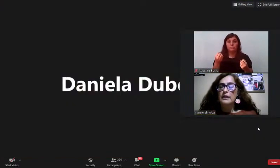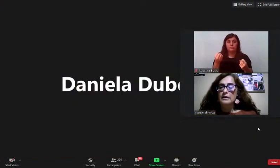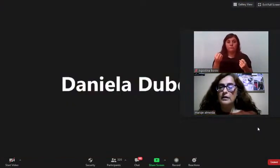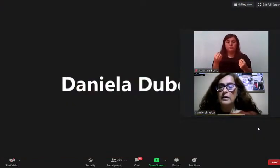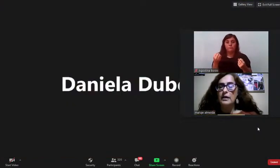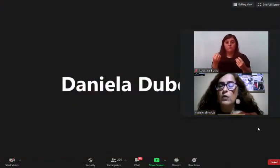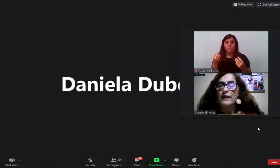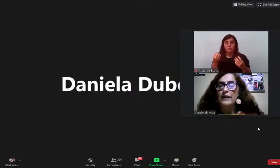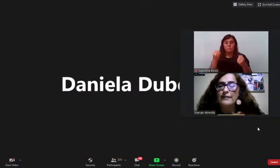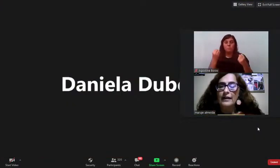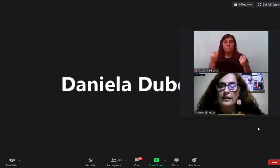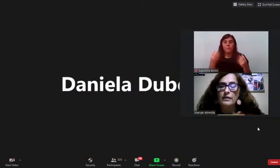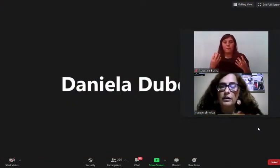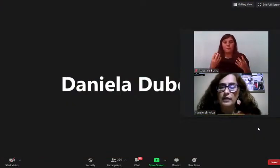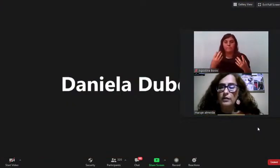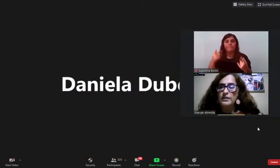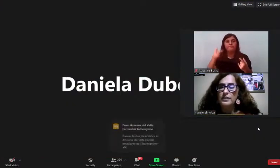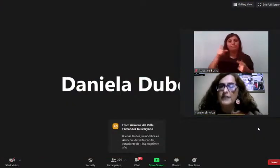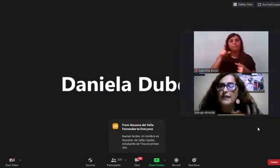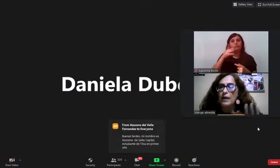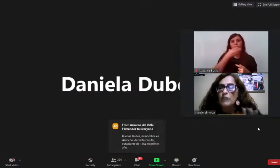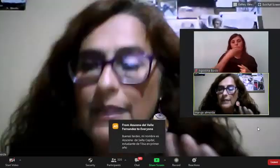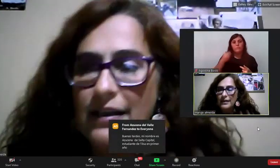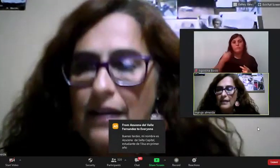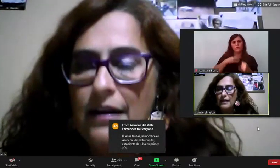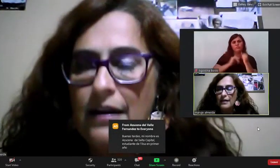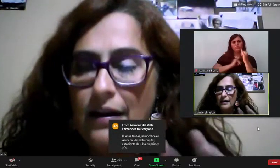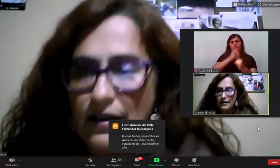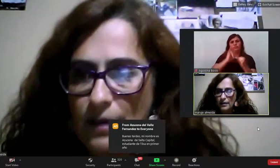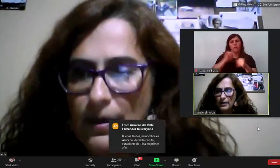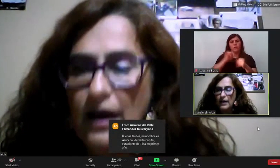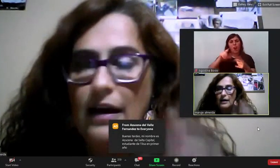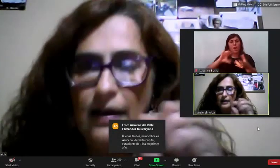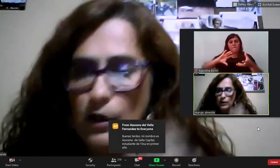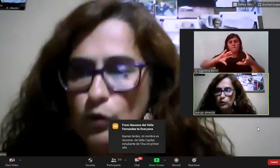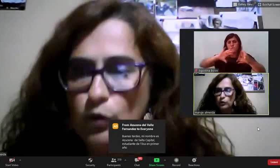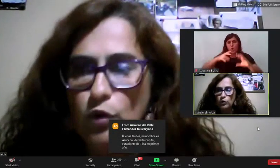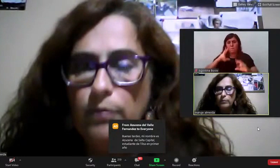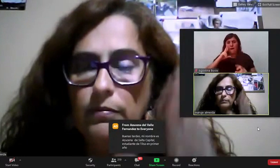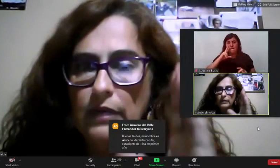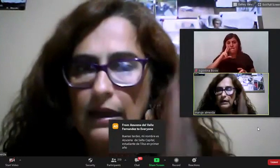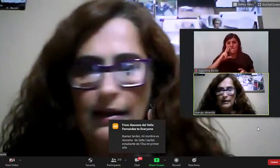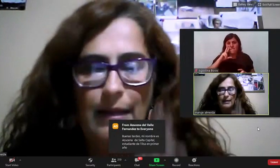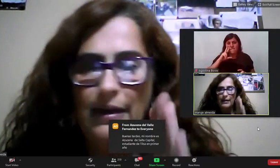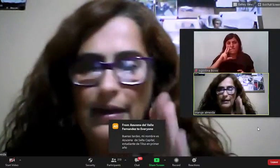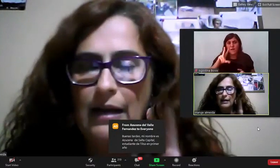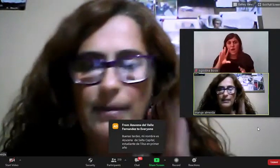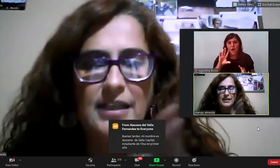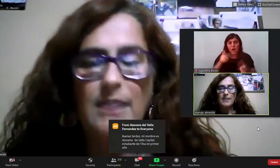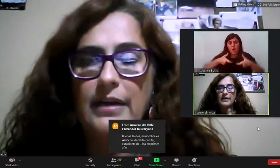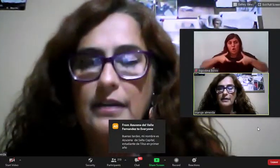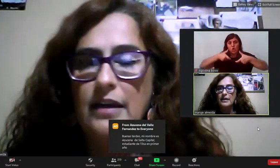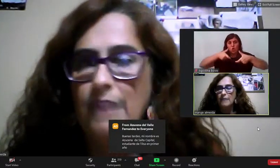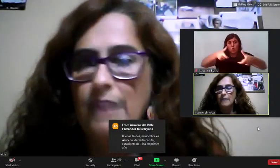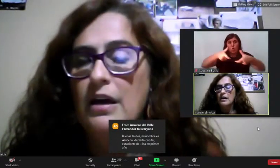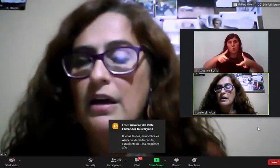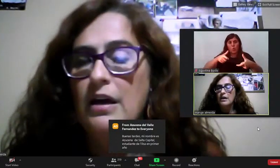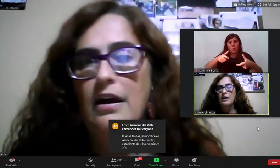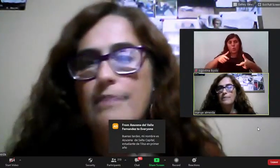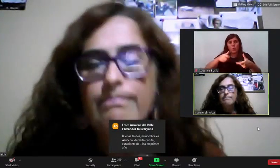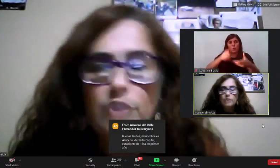accedan. Igual, Dani, lo que te quiero decir es que hay una manera de que se vea en el YouTube la pantalla